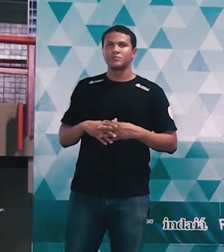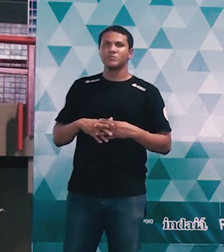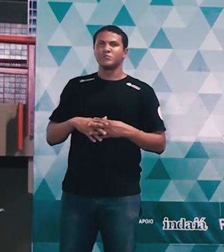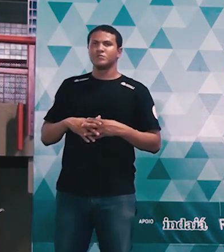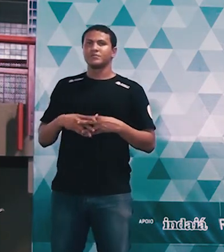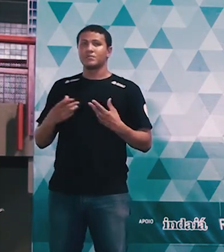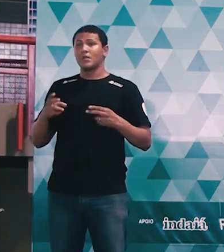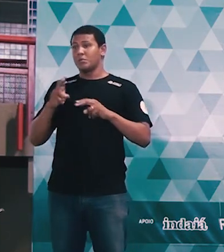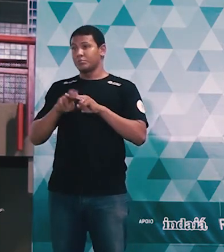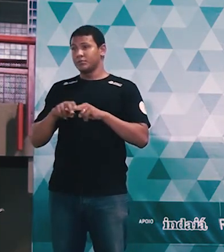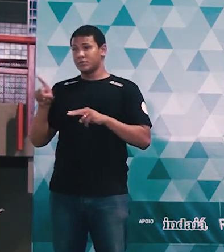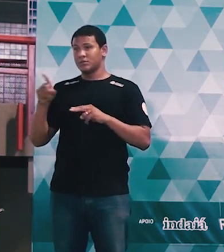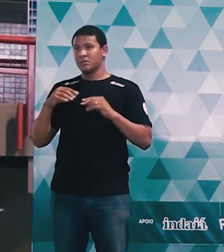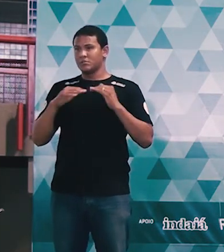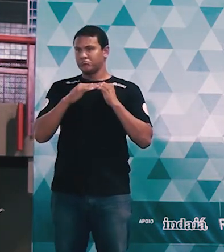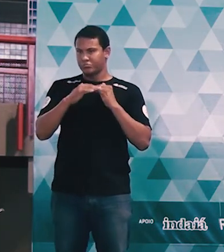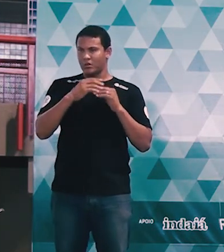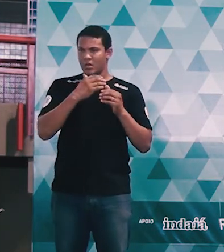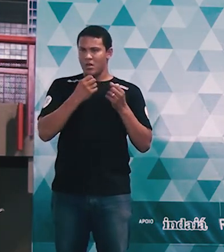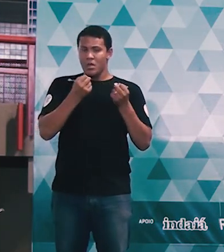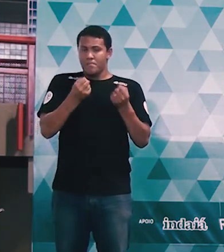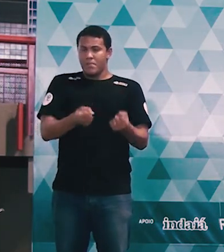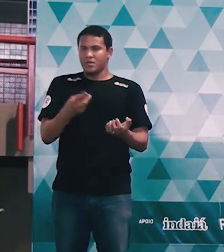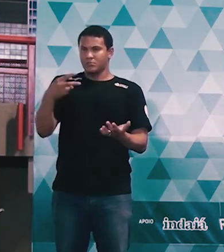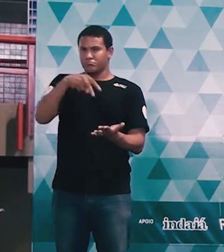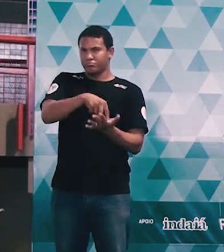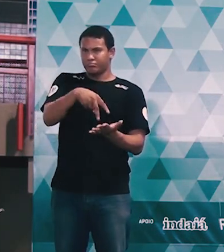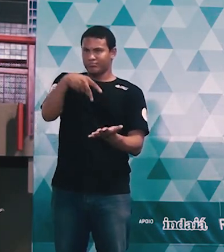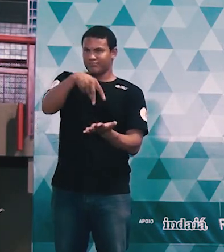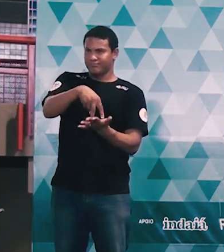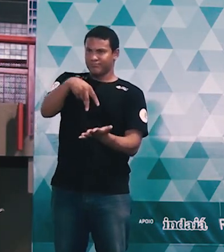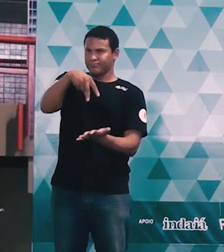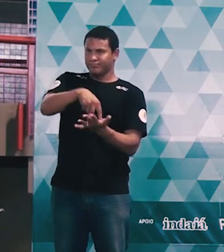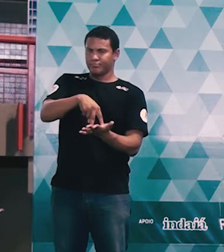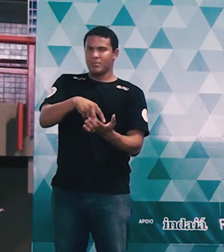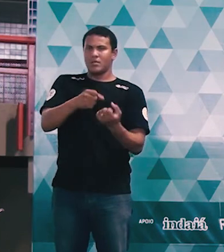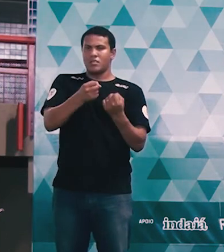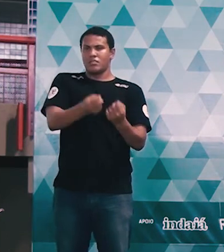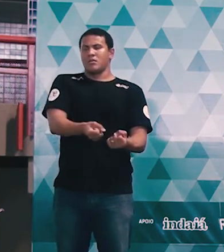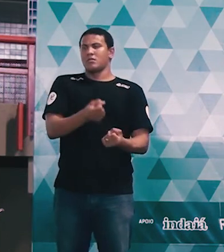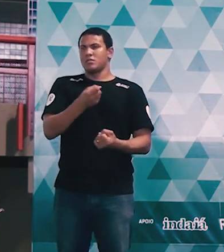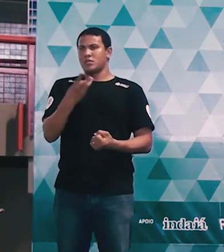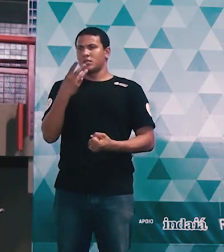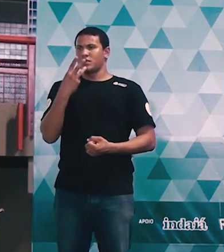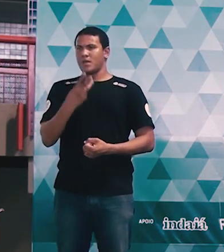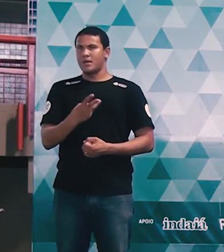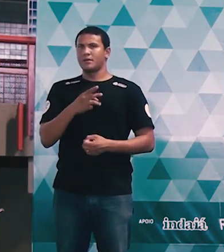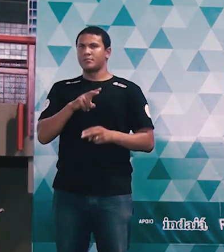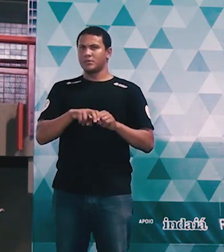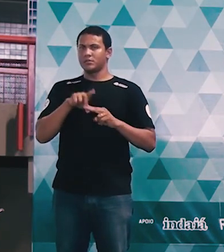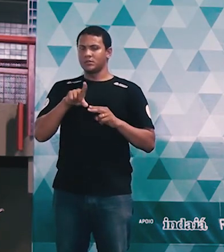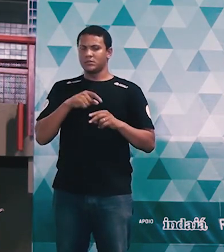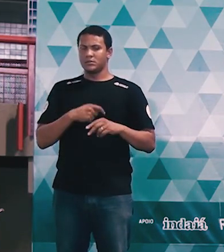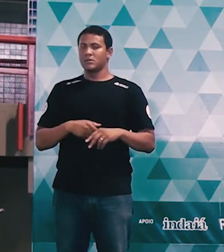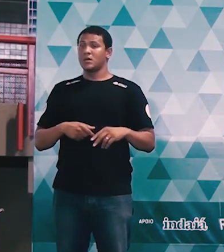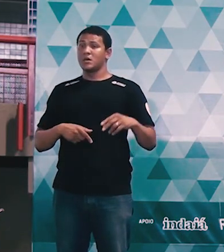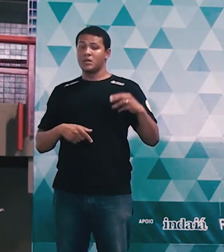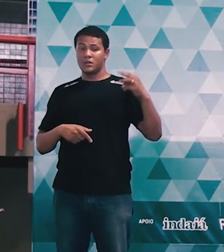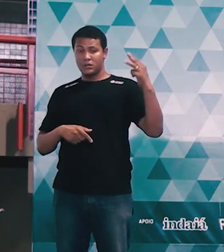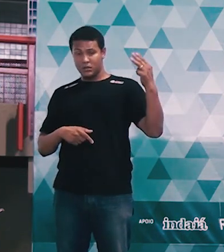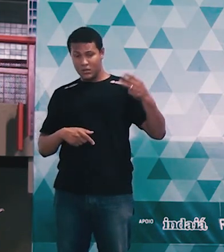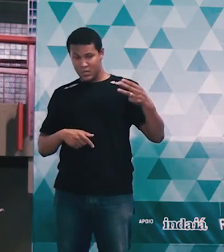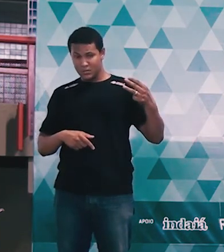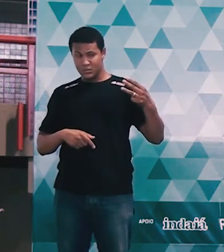mais regular e quem era o menos regular. E aí, a regularidade das pesagens pode ser medida pelo desvio